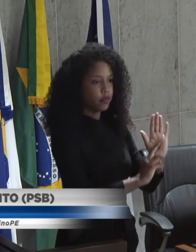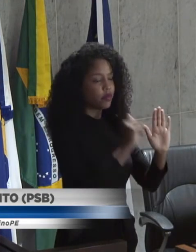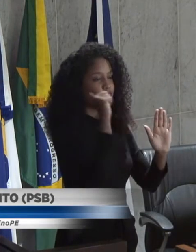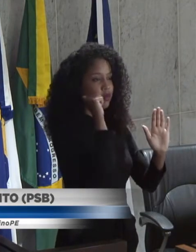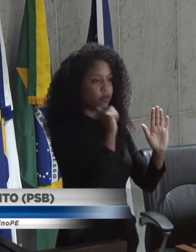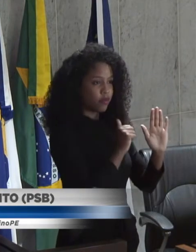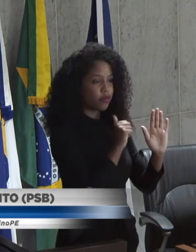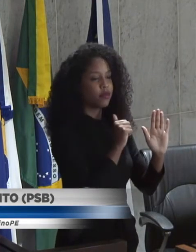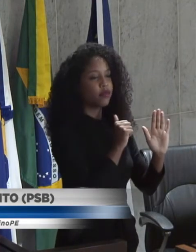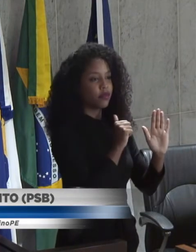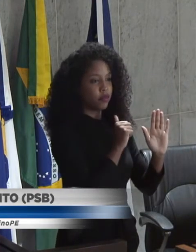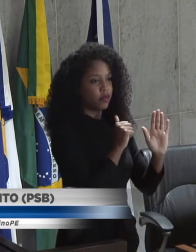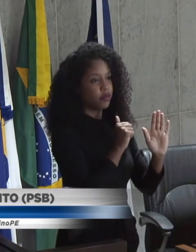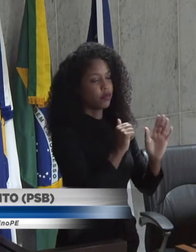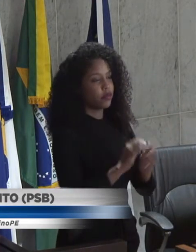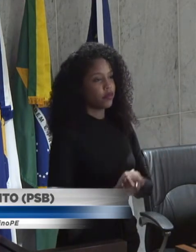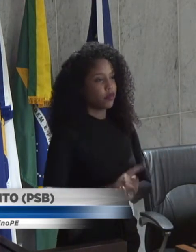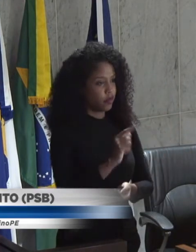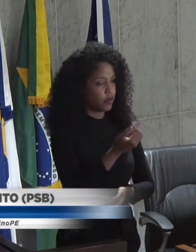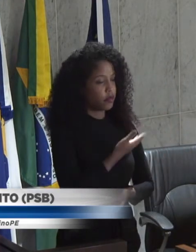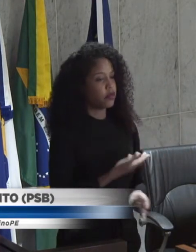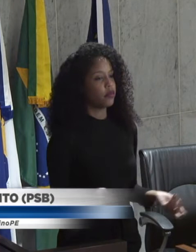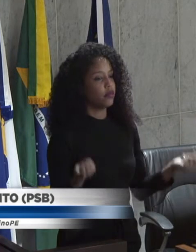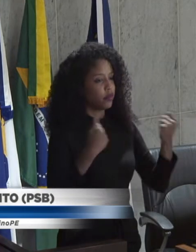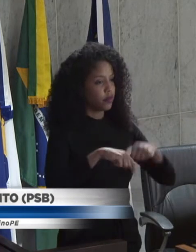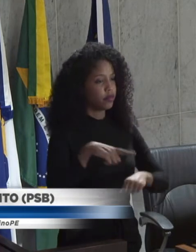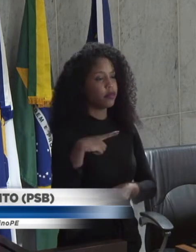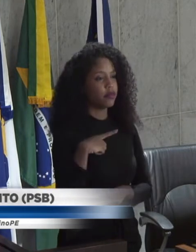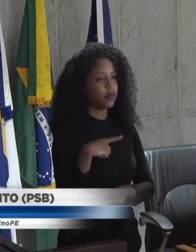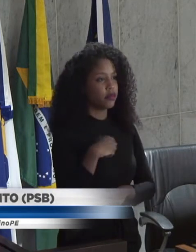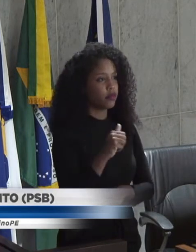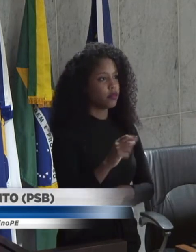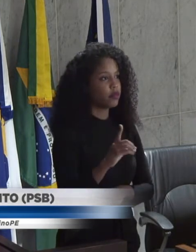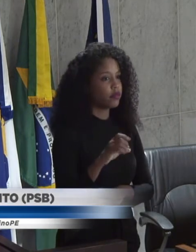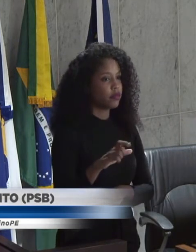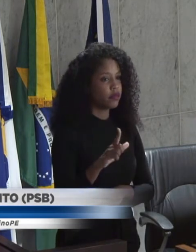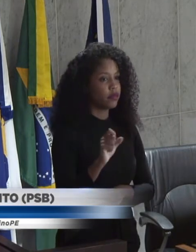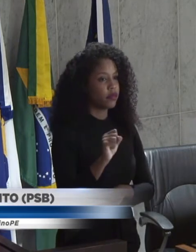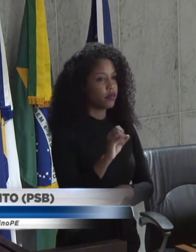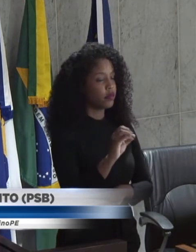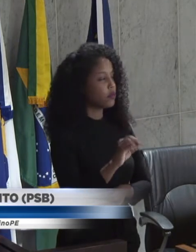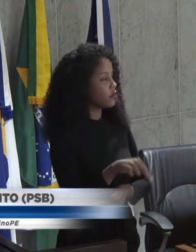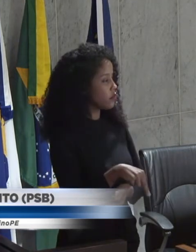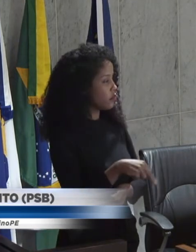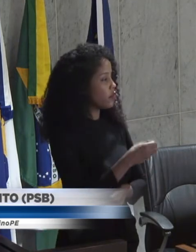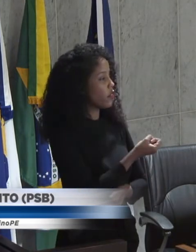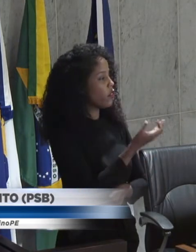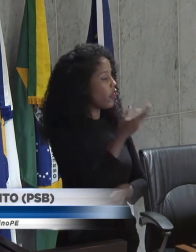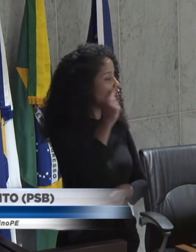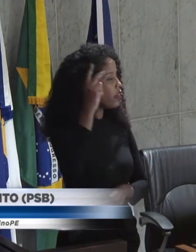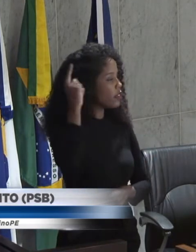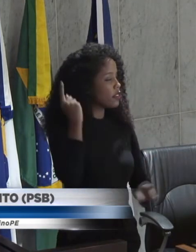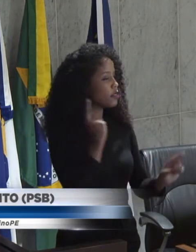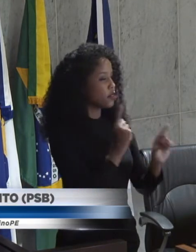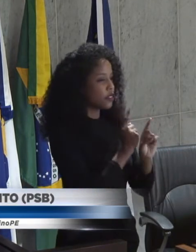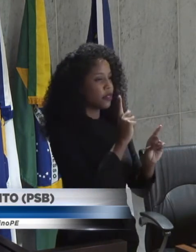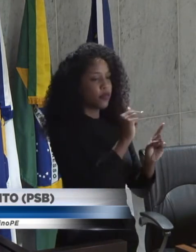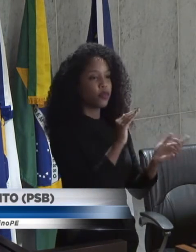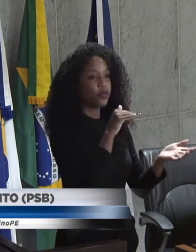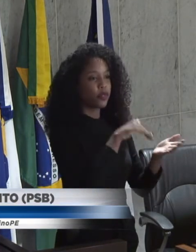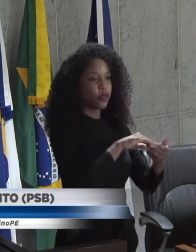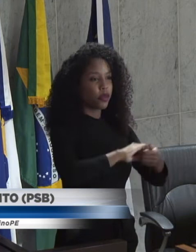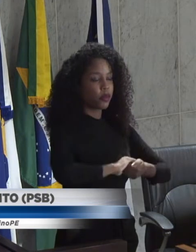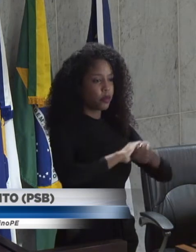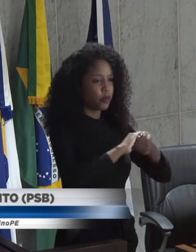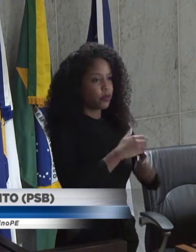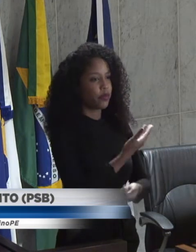aí, uma companheira competente. Enfim, a Delson também, um tempo que eu não vejo a Delson, né, que está aqui. Nosso companheiro, deixei por último para saudar o nosso companheiro,